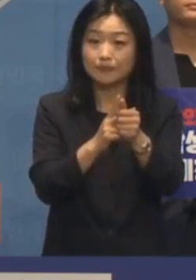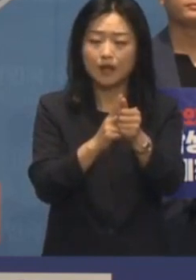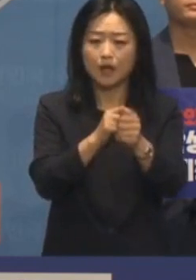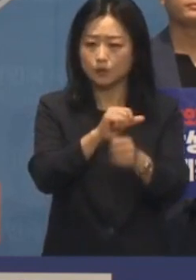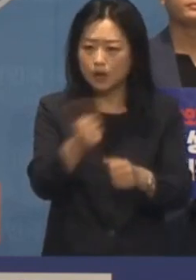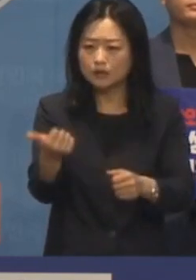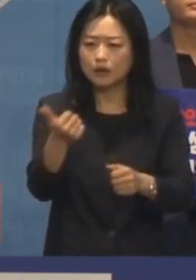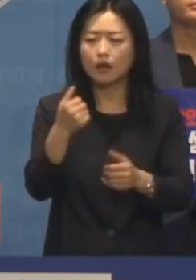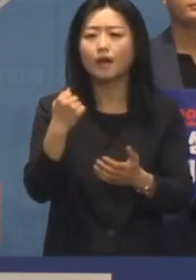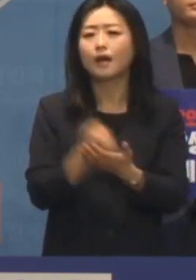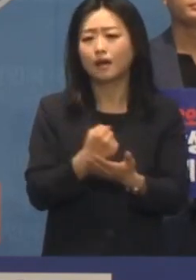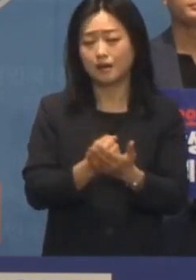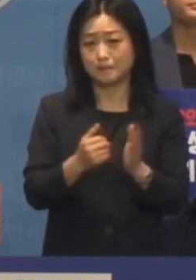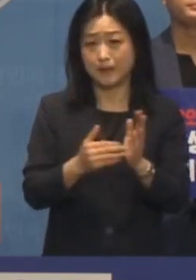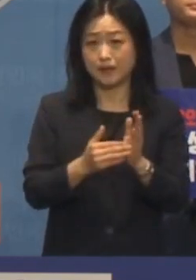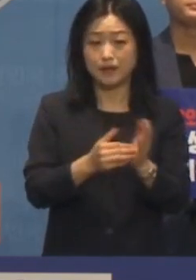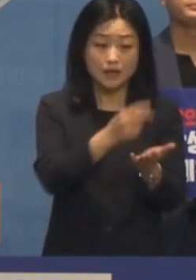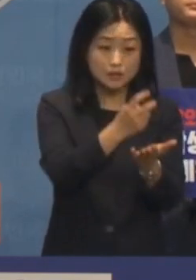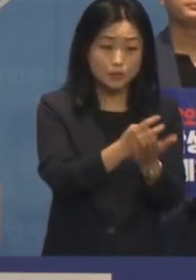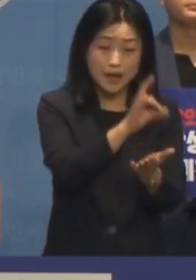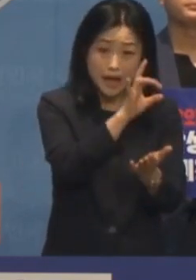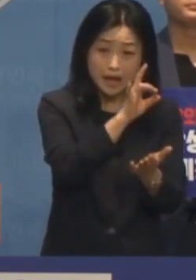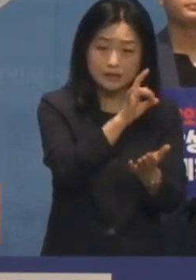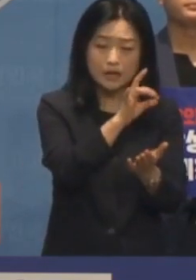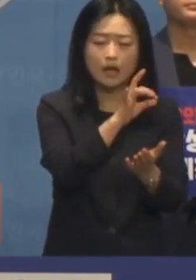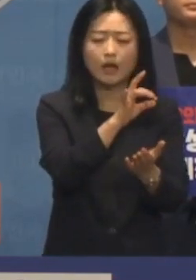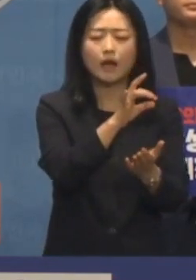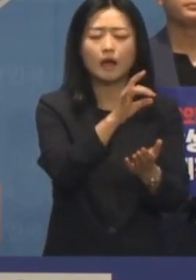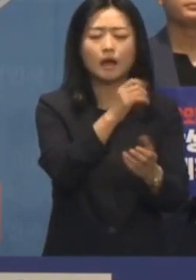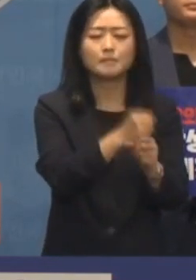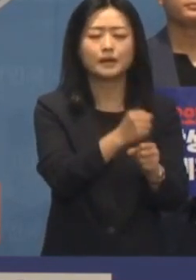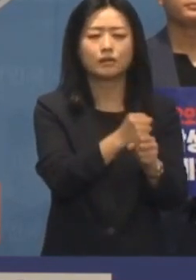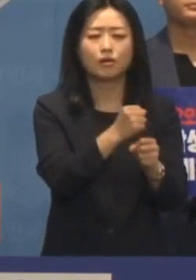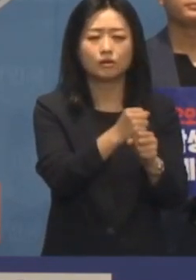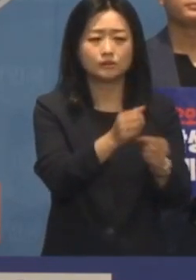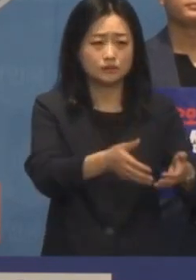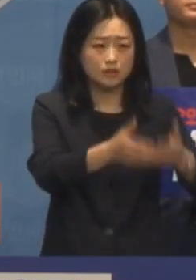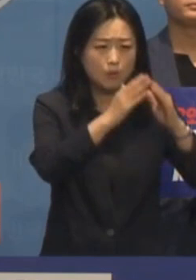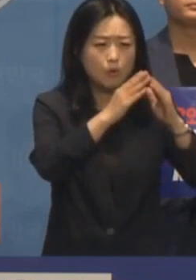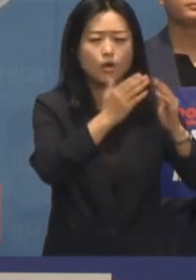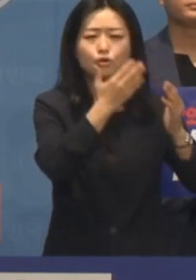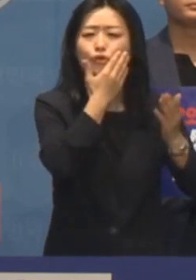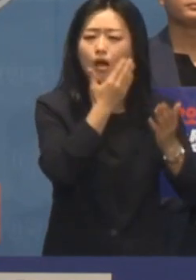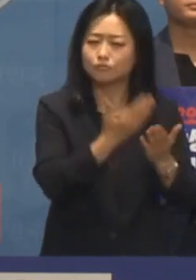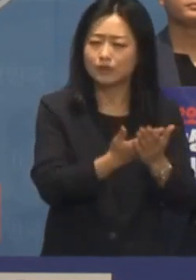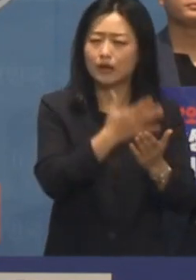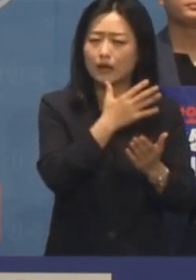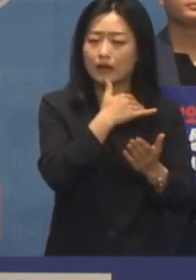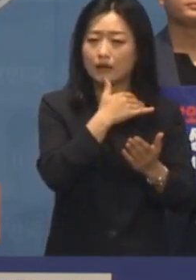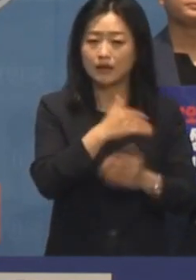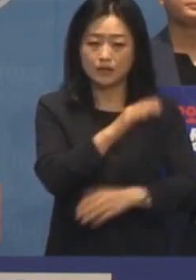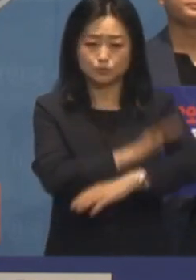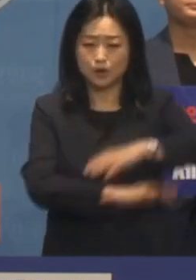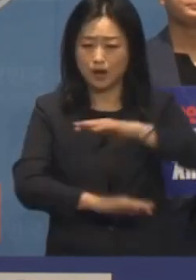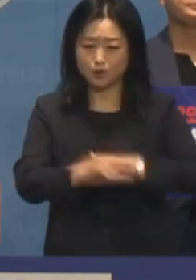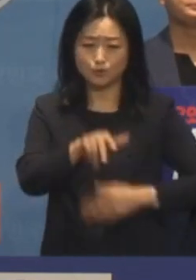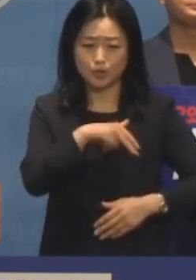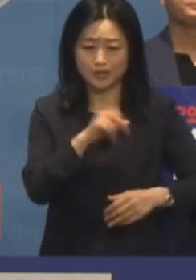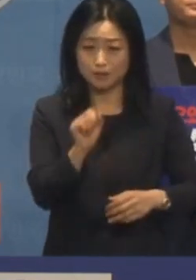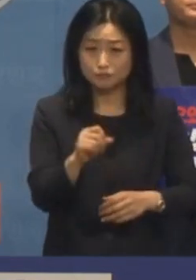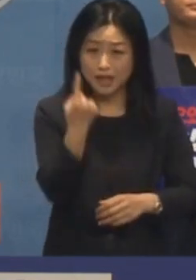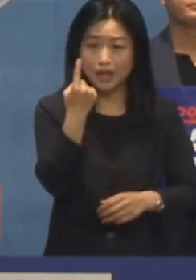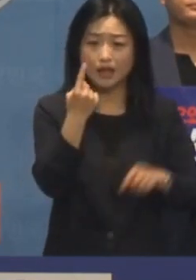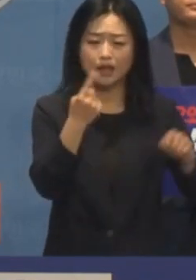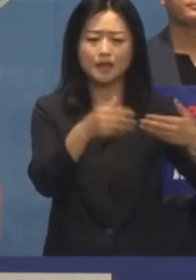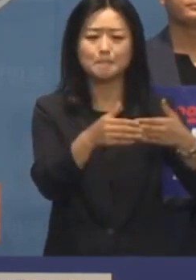아팠습니다. 그때 조례의 한계를 철저히 느꼈습니다. 조례는 다수의 정치 세력의 과도한 이념 공세로 얼마든지 인권도